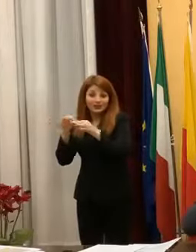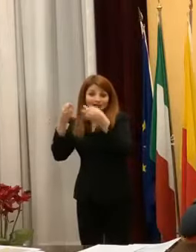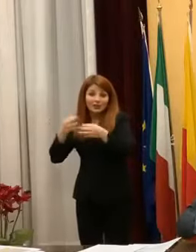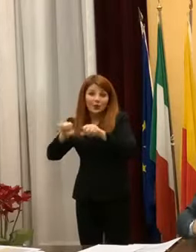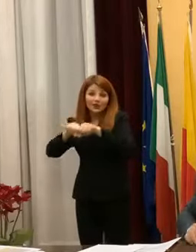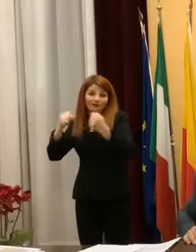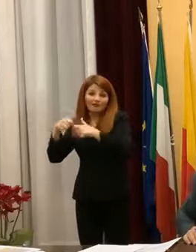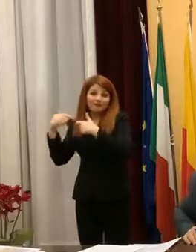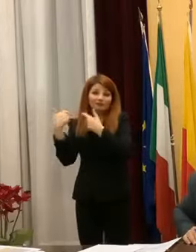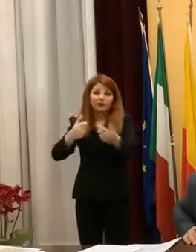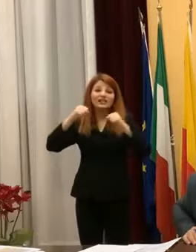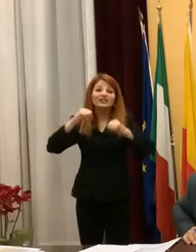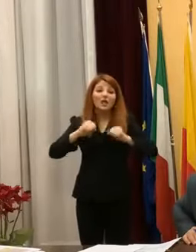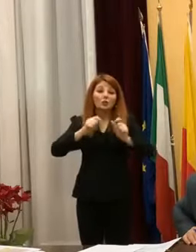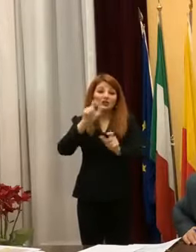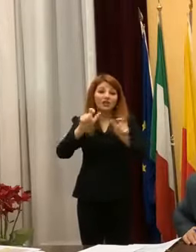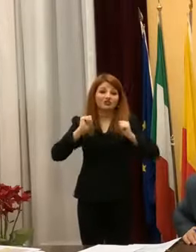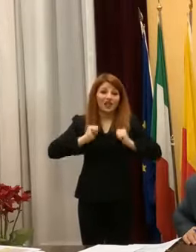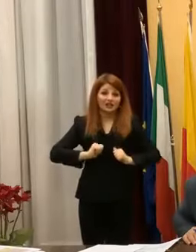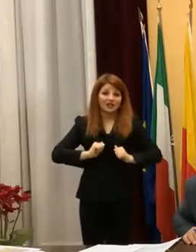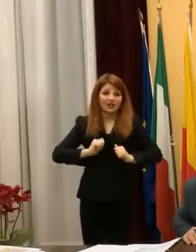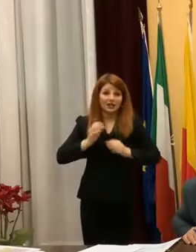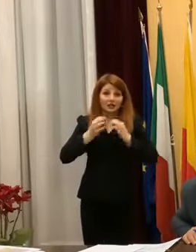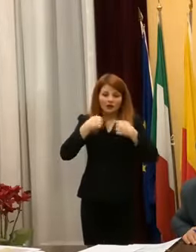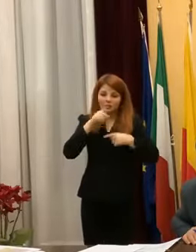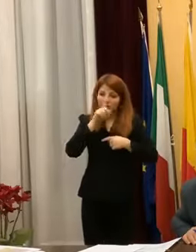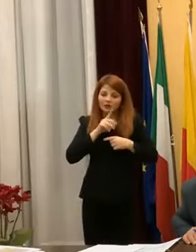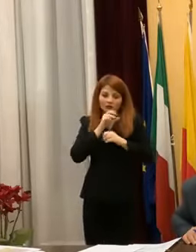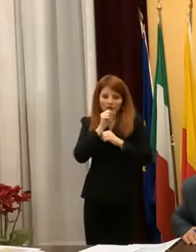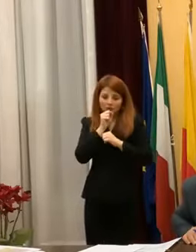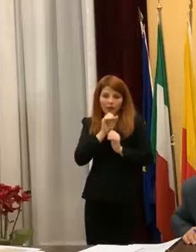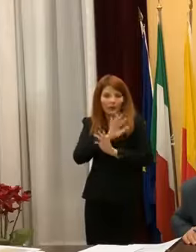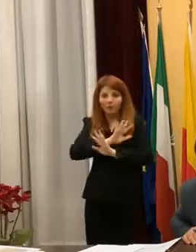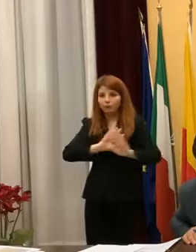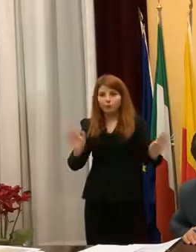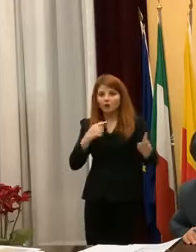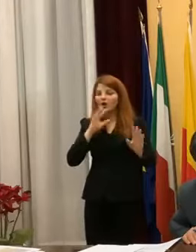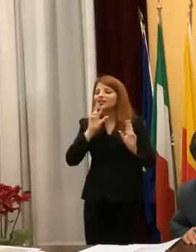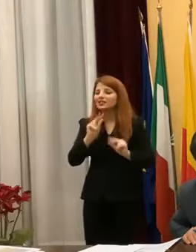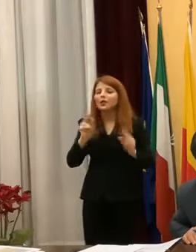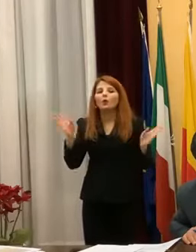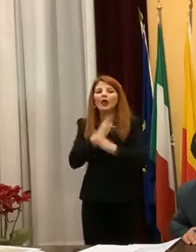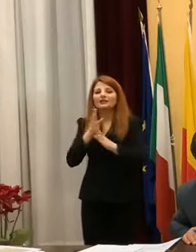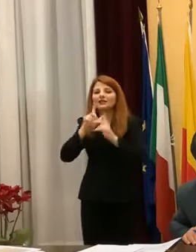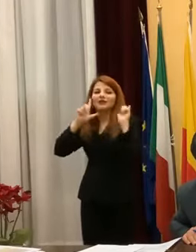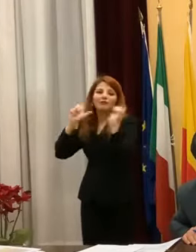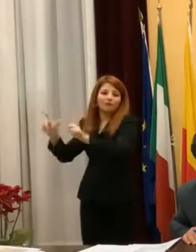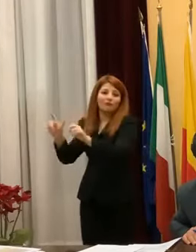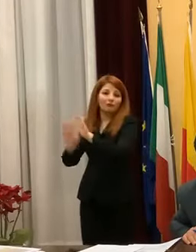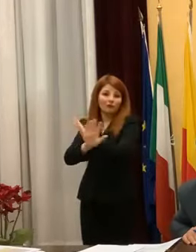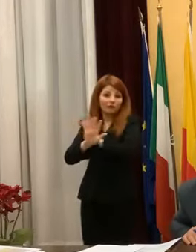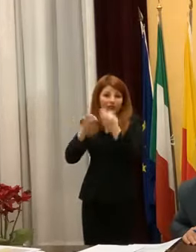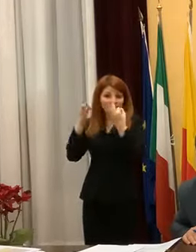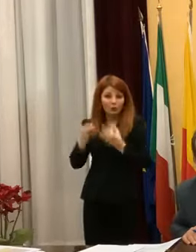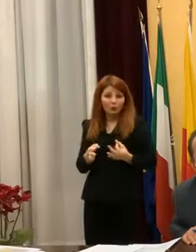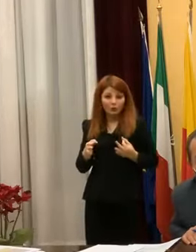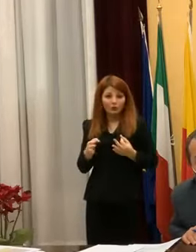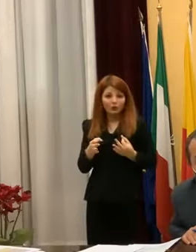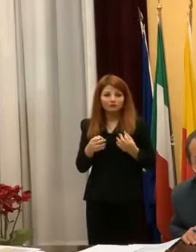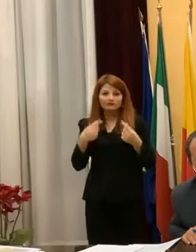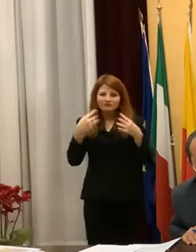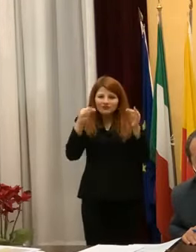ora sputtana tutti questi personaggi, guardate, fresco fresco, 19 2000, febbraio,